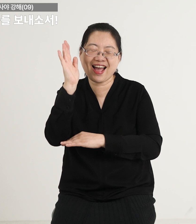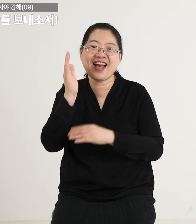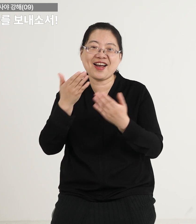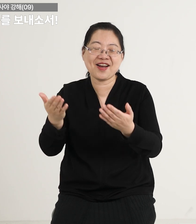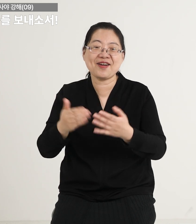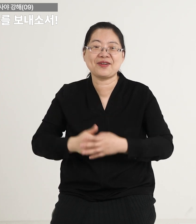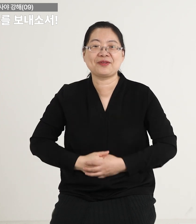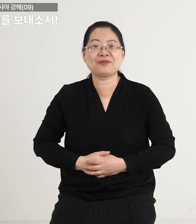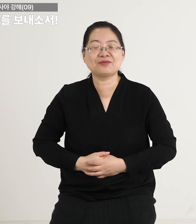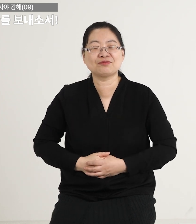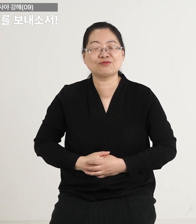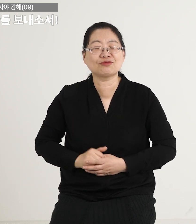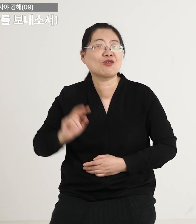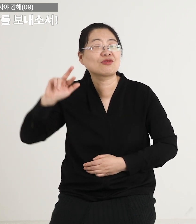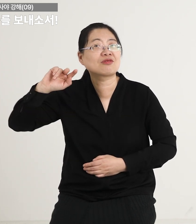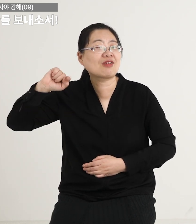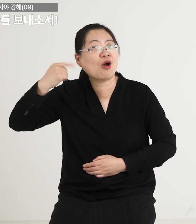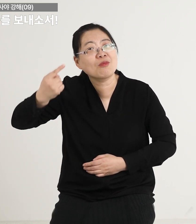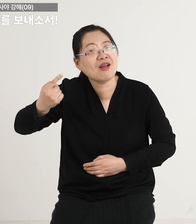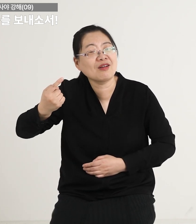모르죠 뭐 또 다음에.